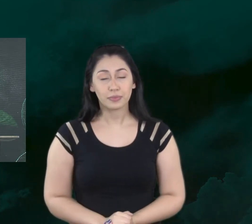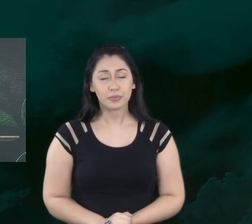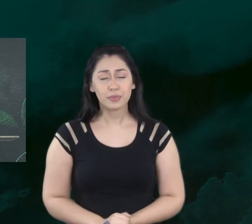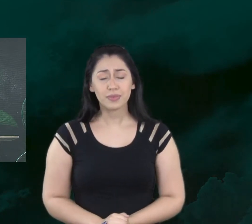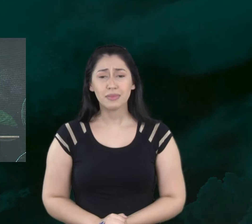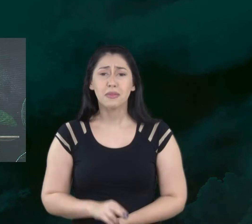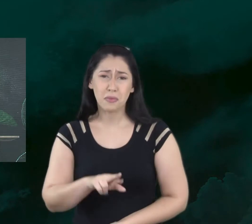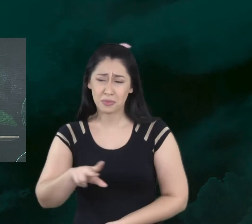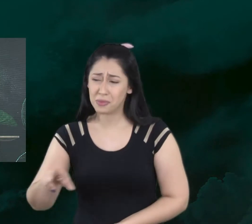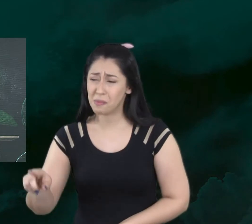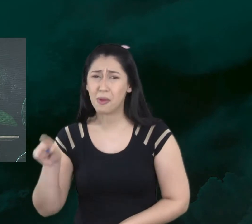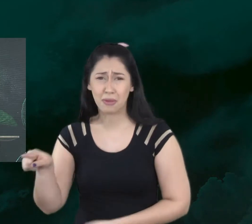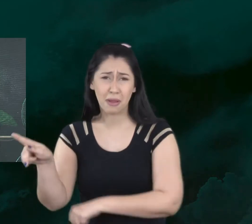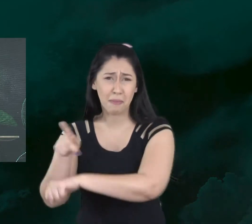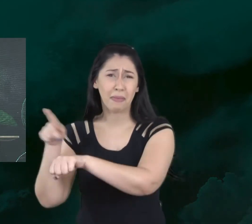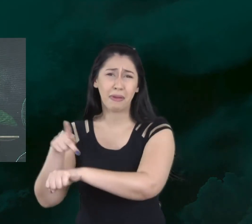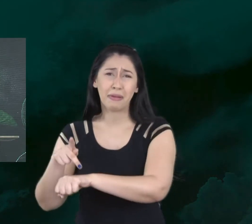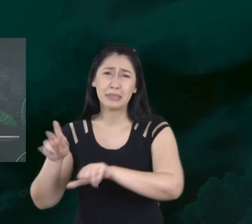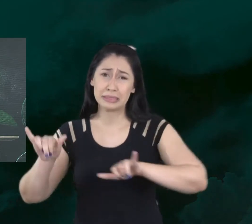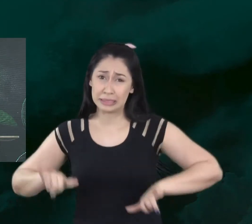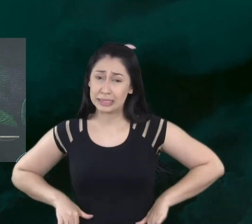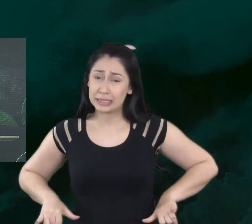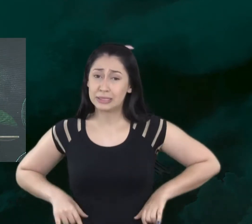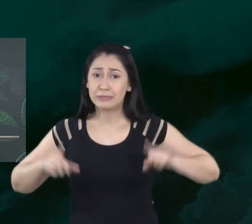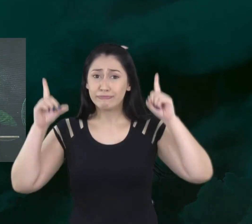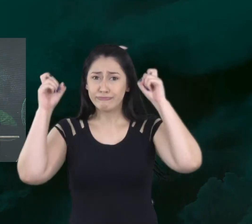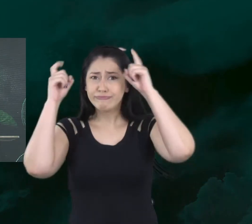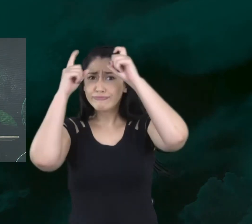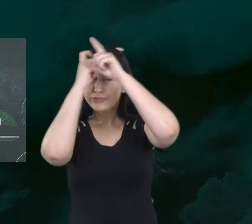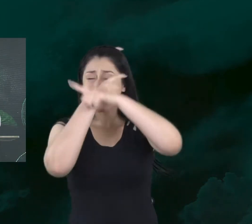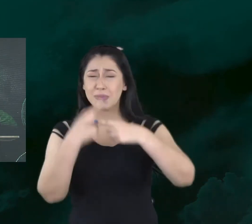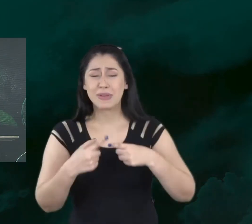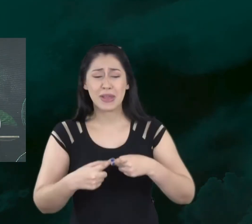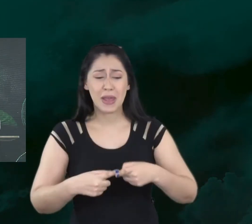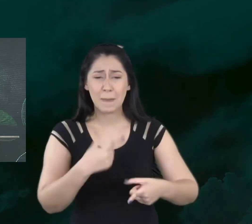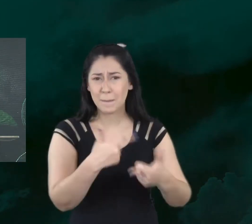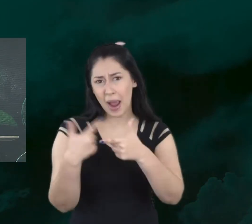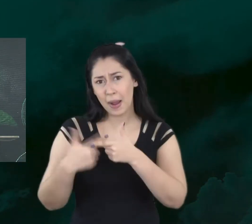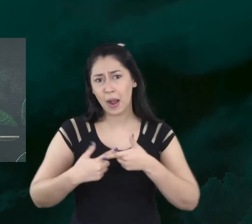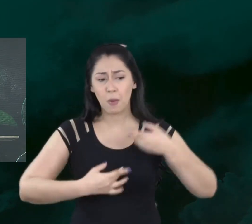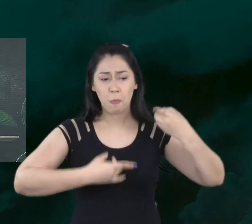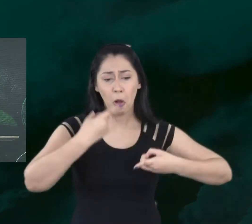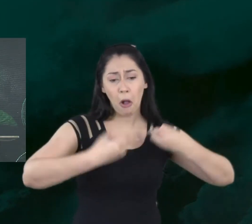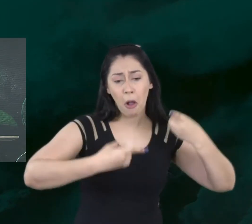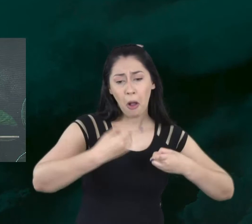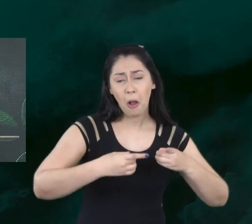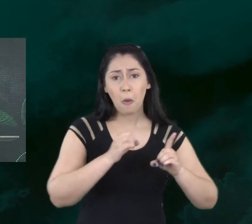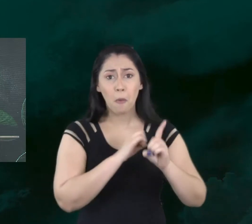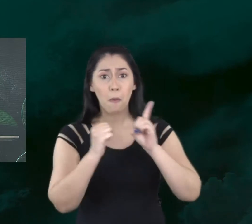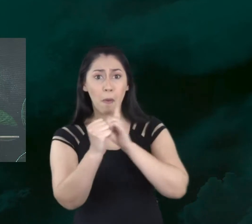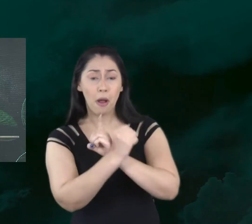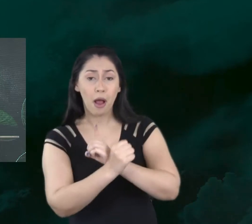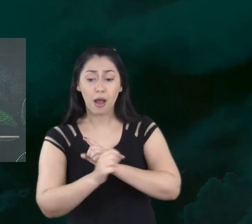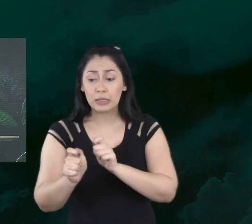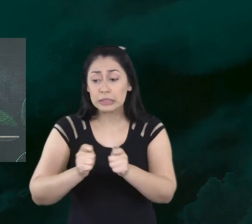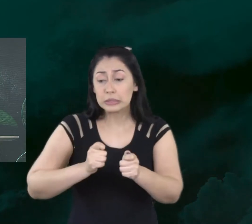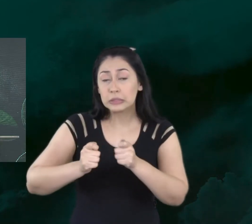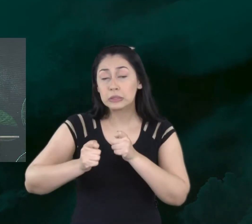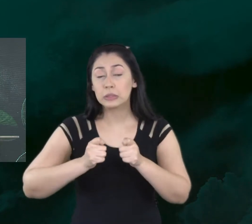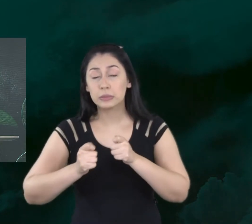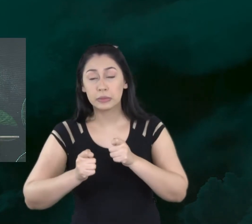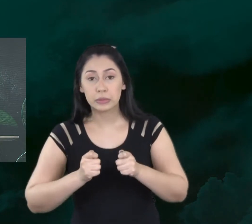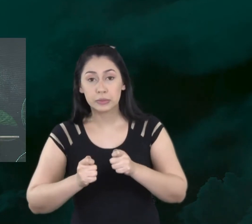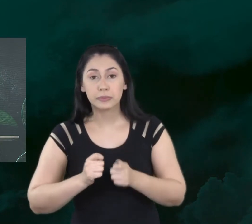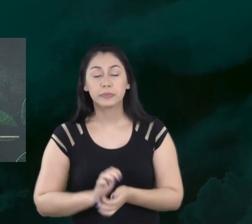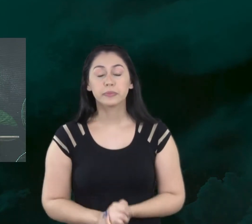estão passando por muitas dificuldades por causa da situação política, econômica, social daquele país, e